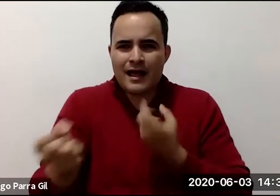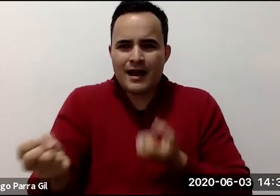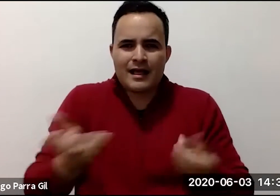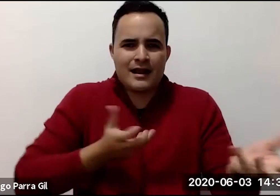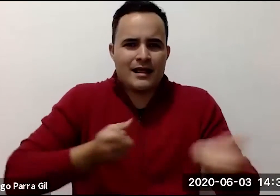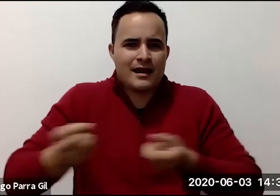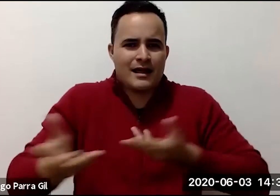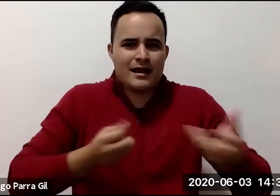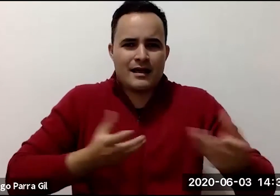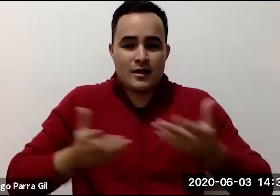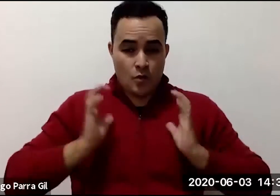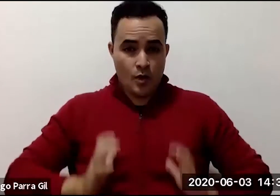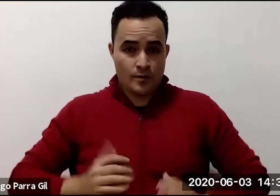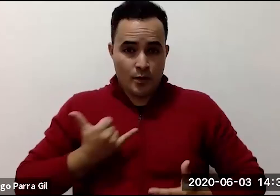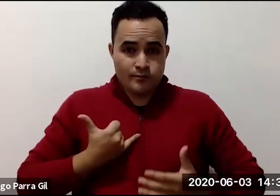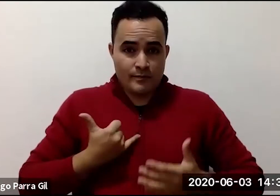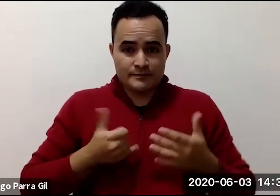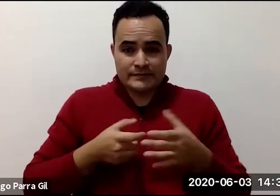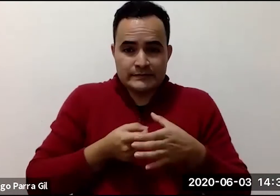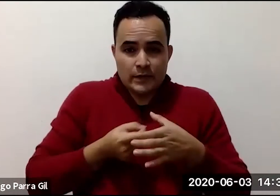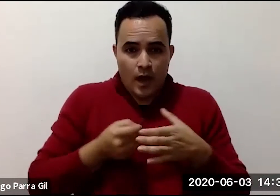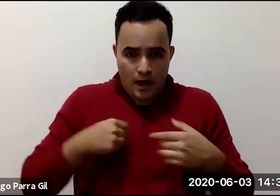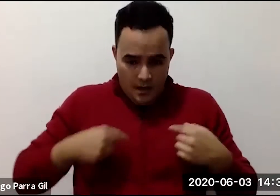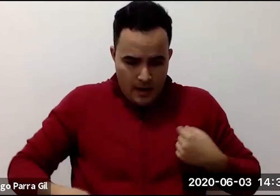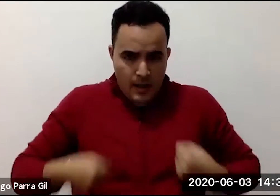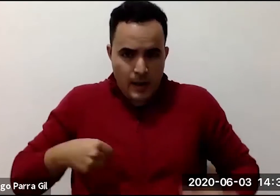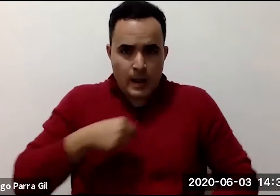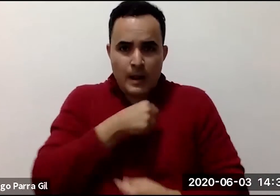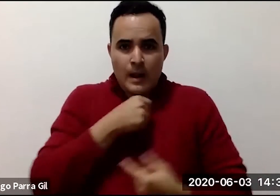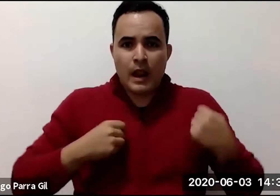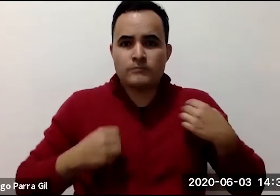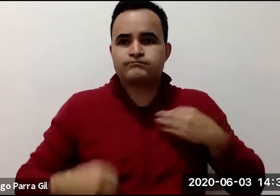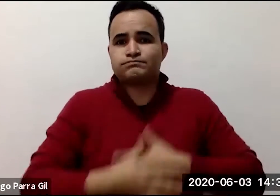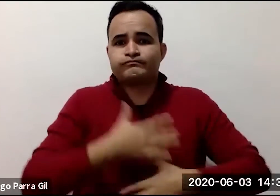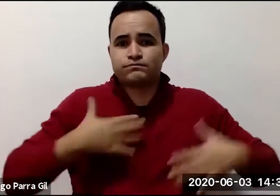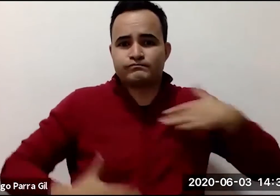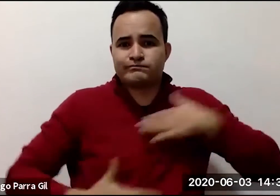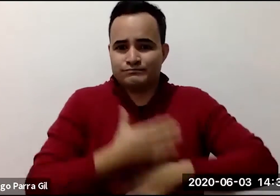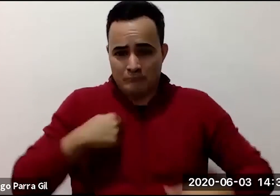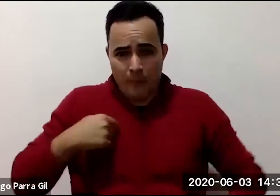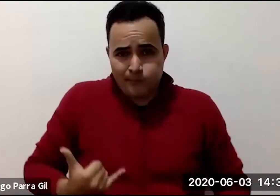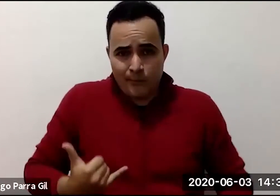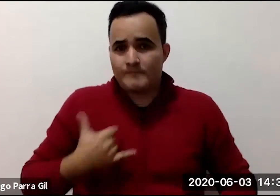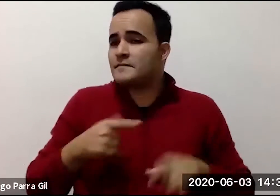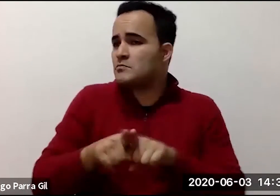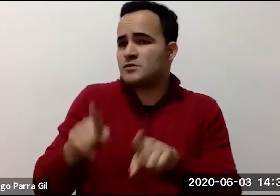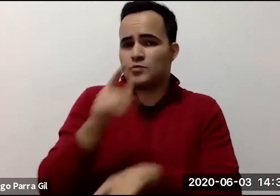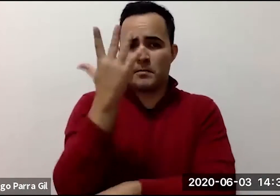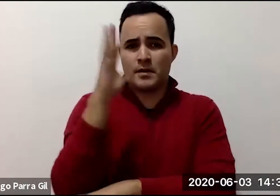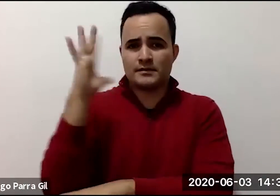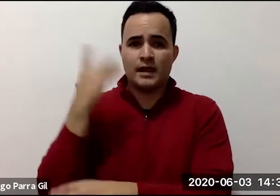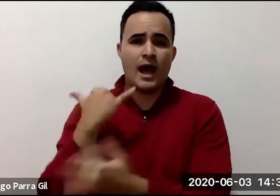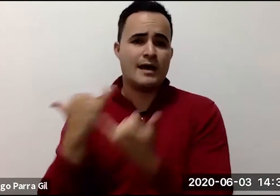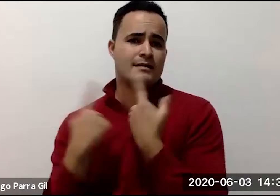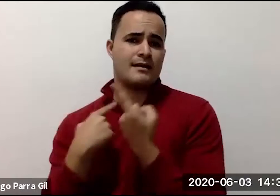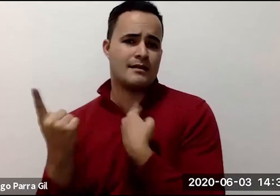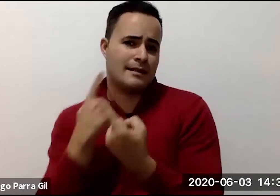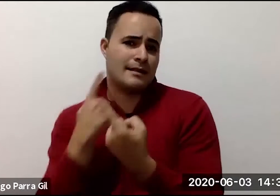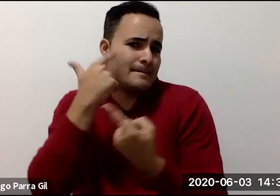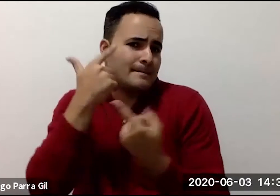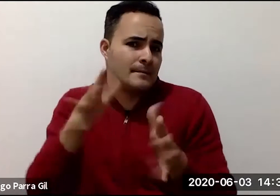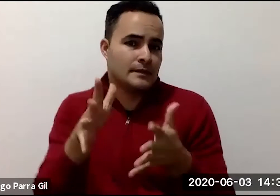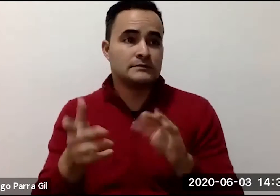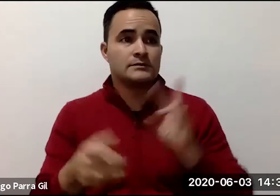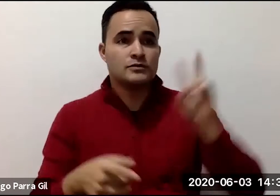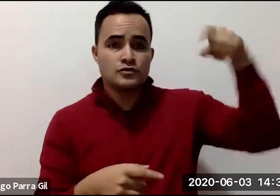en nuestros cuerpos en una escala, también dialogamos con las plantas, también dialogamos con los rayos del sol